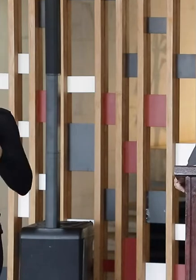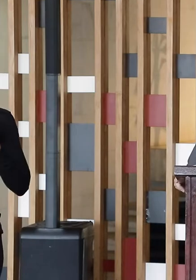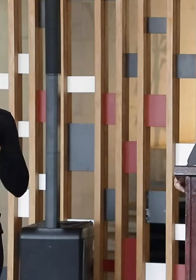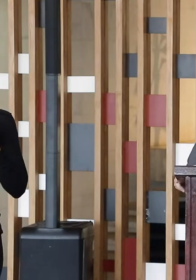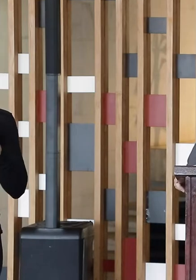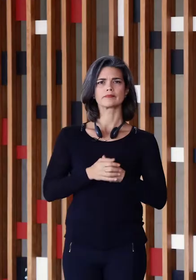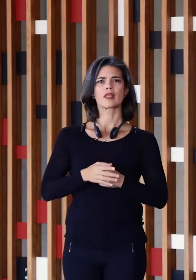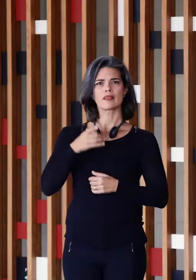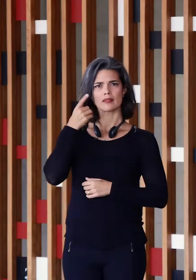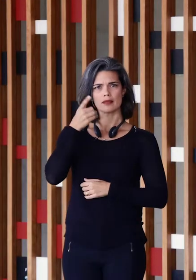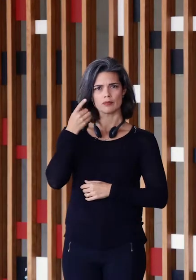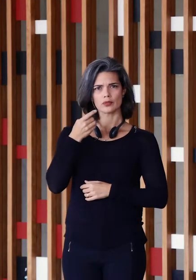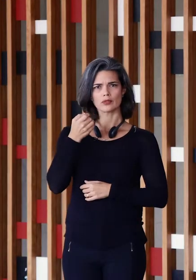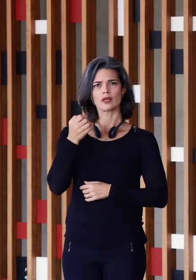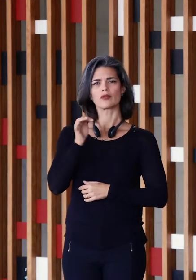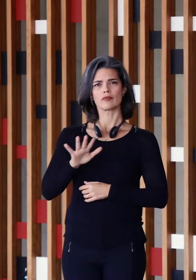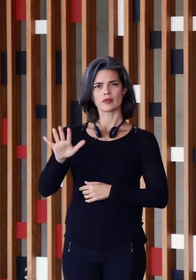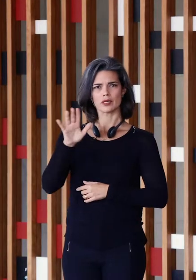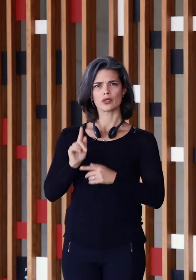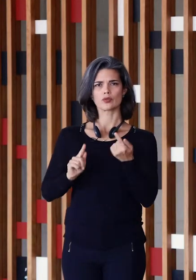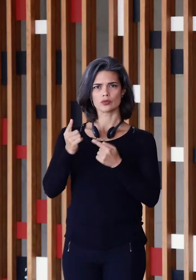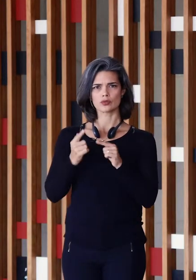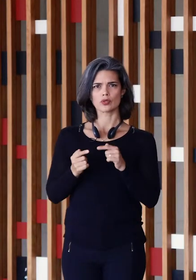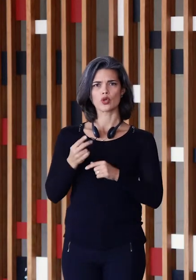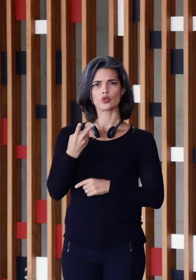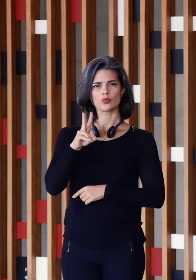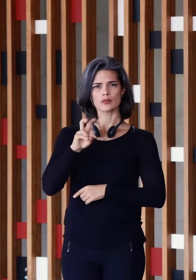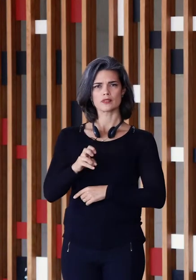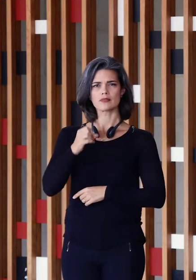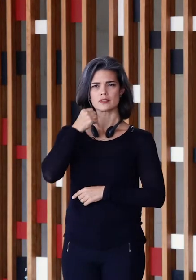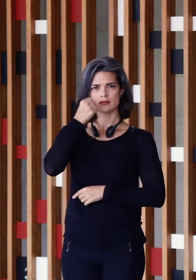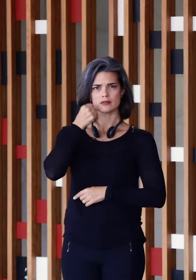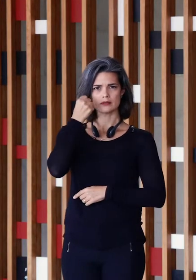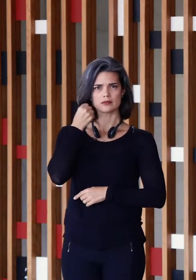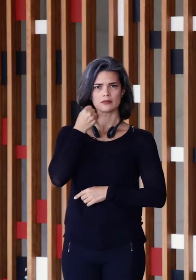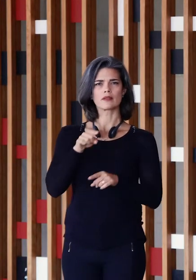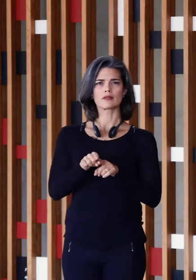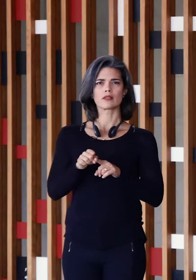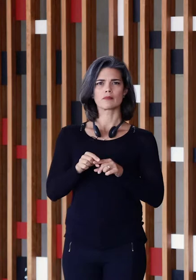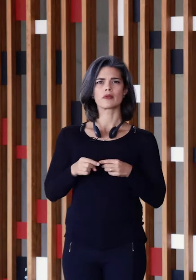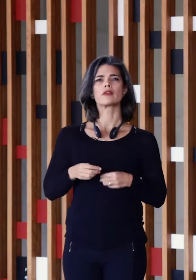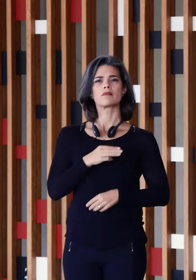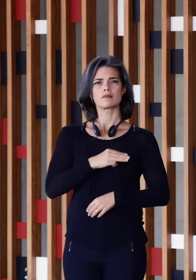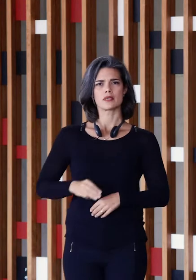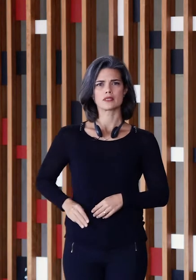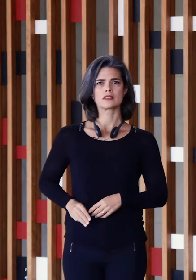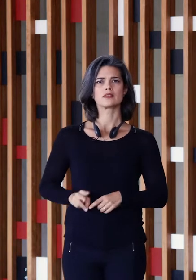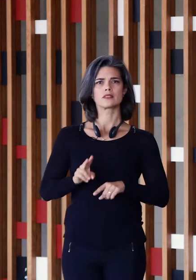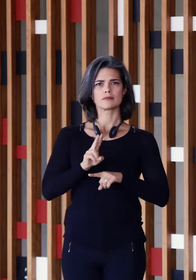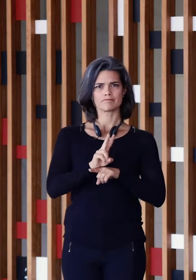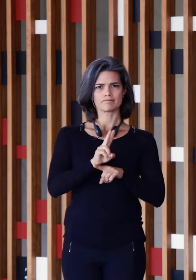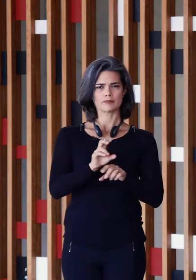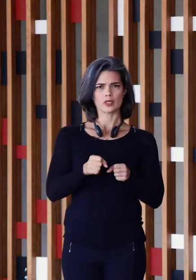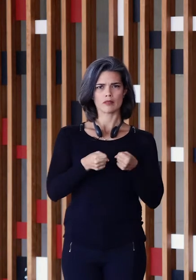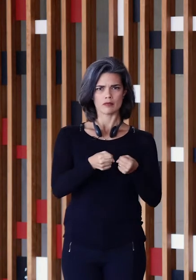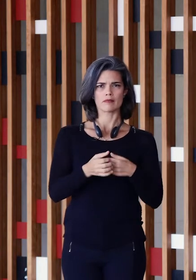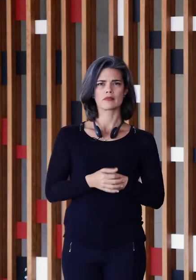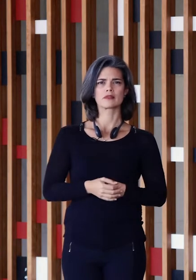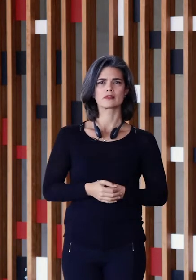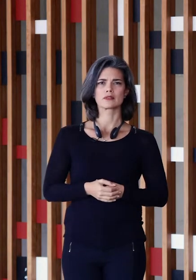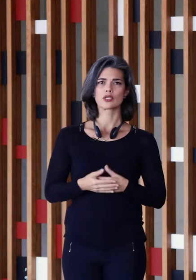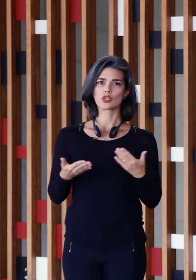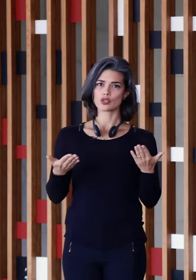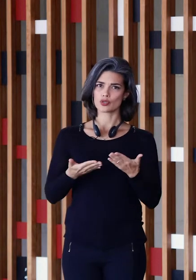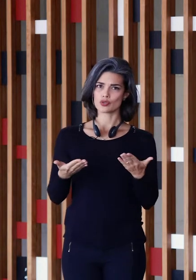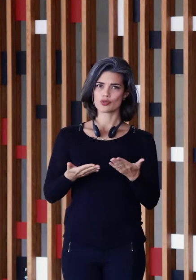federal, por duas vezes senadores da República, ministro da Defesa, e hoje enfim,